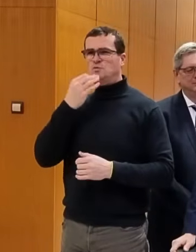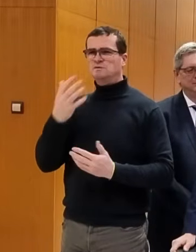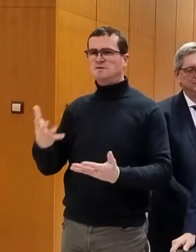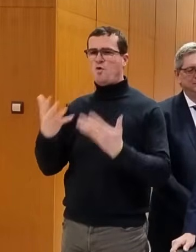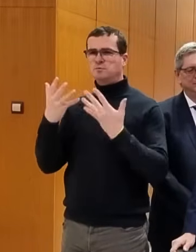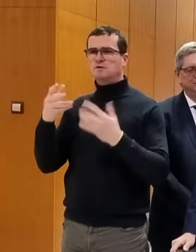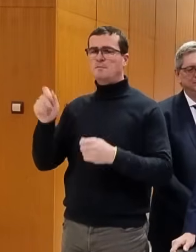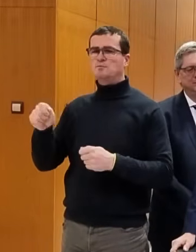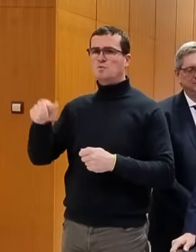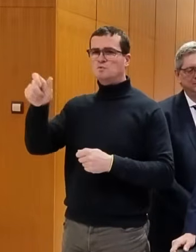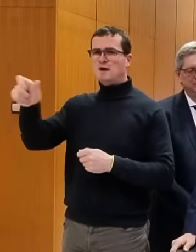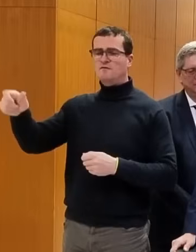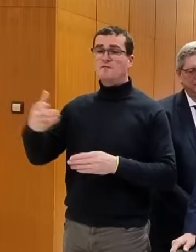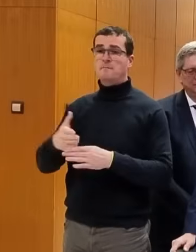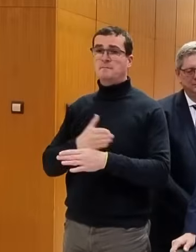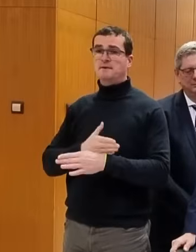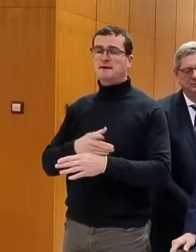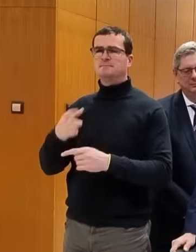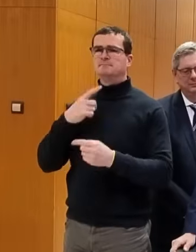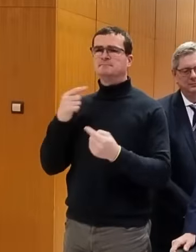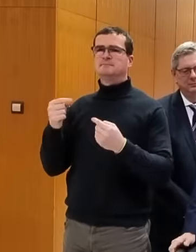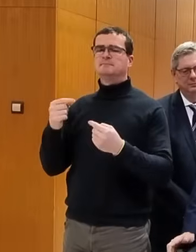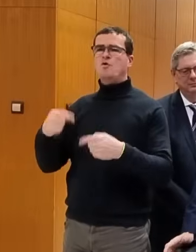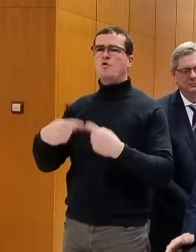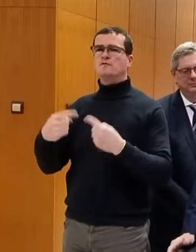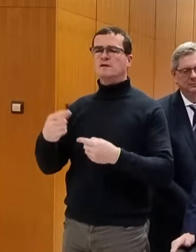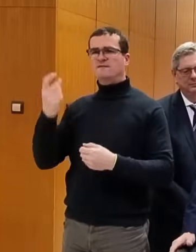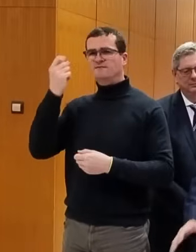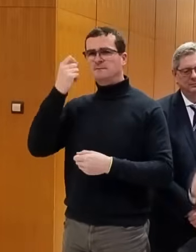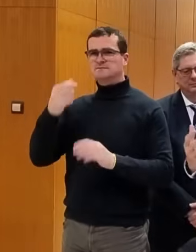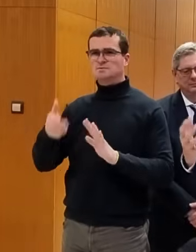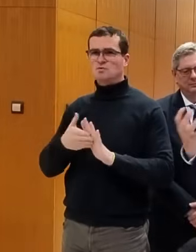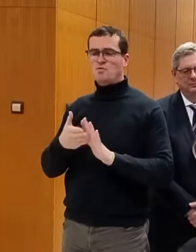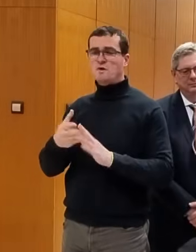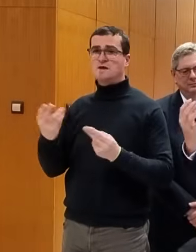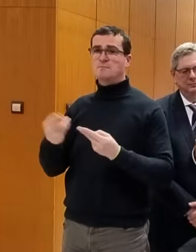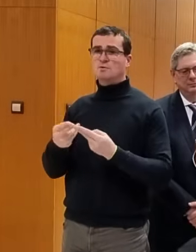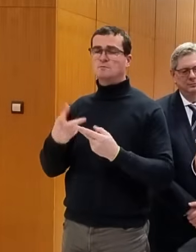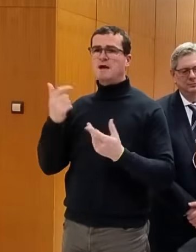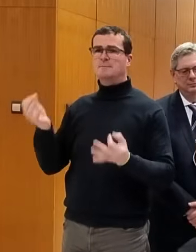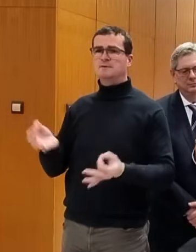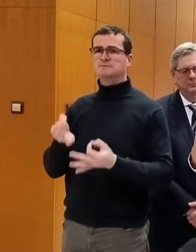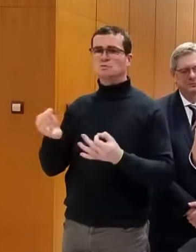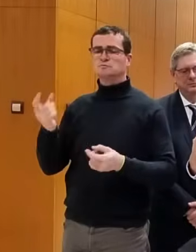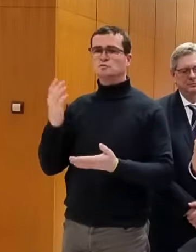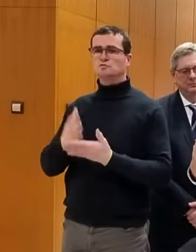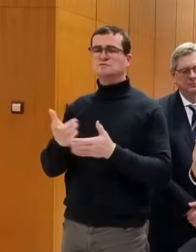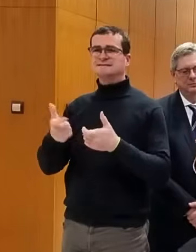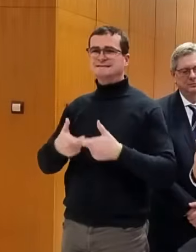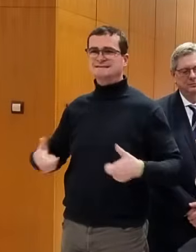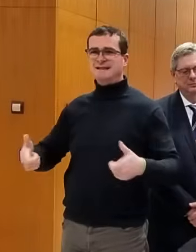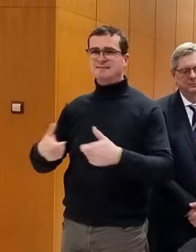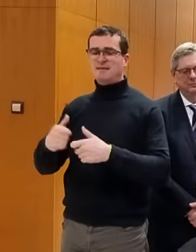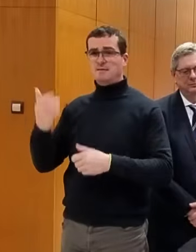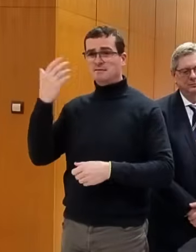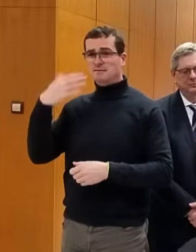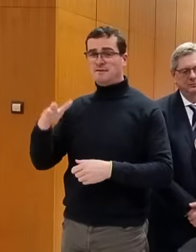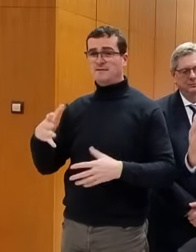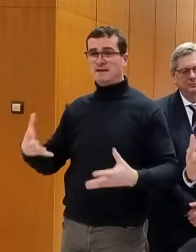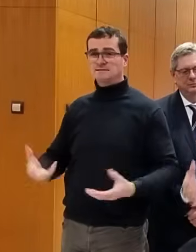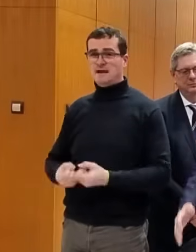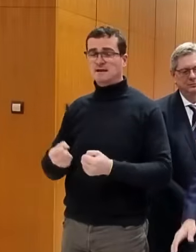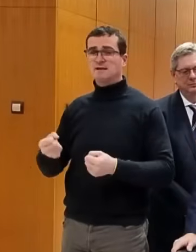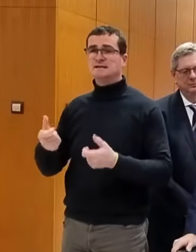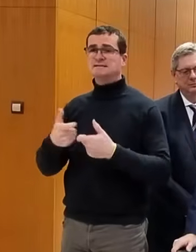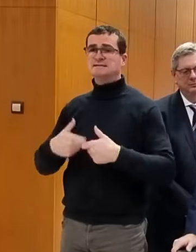obrázok prokurátorov pri konfrontácii s vymyslenými dôkazmi a podobne, akým spôsobom už aj Senát ich nedokáže zachrániť.